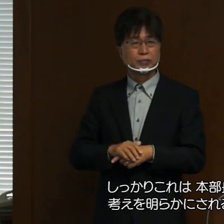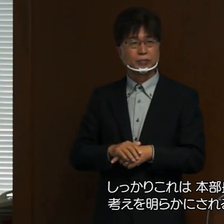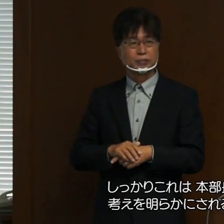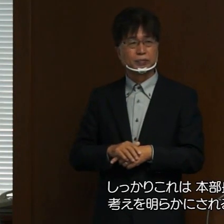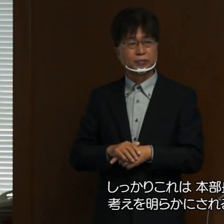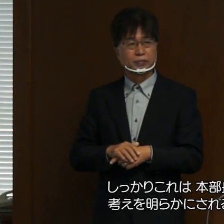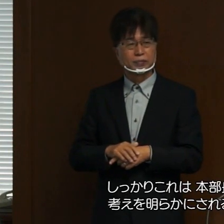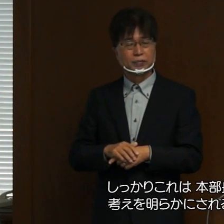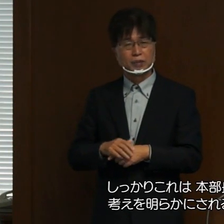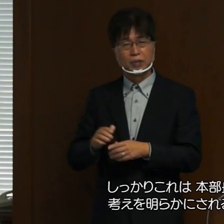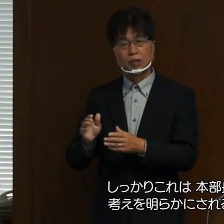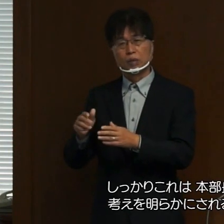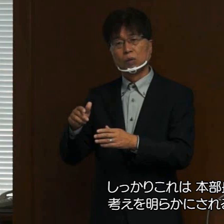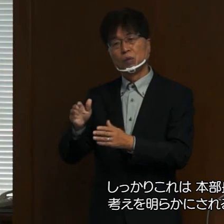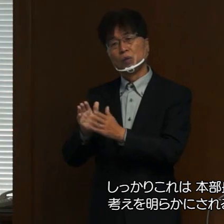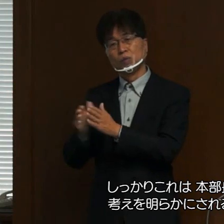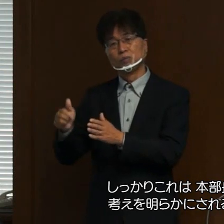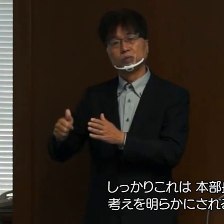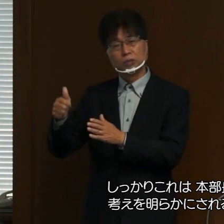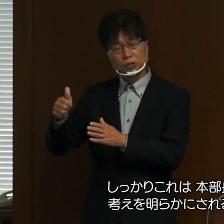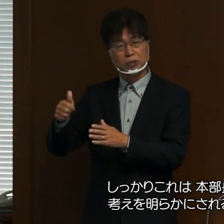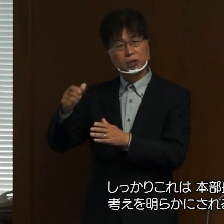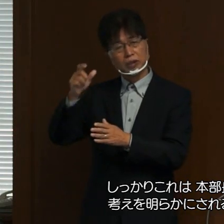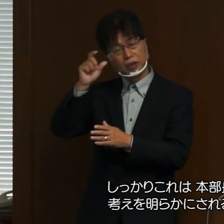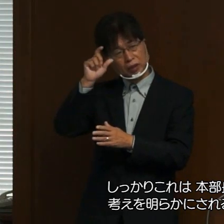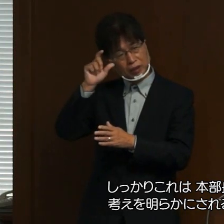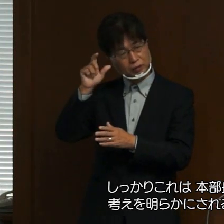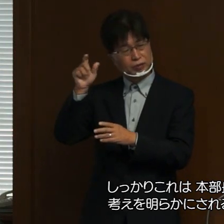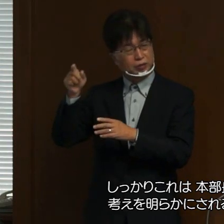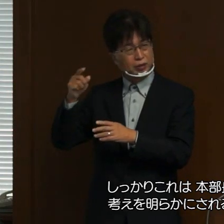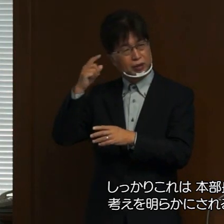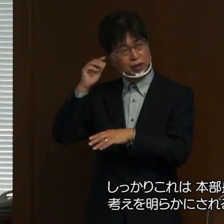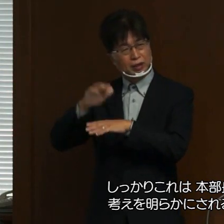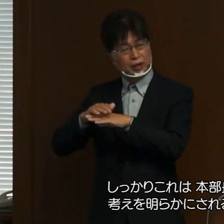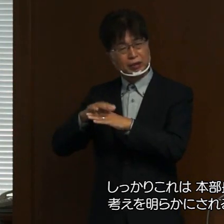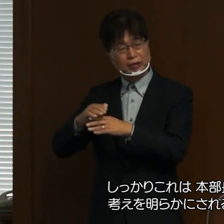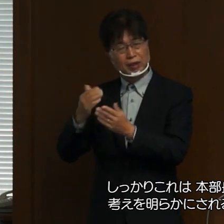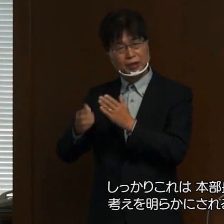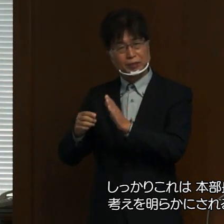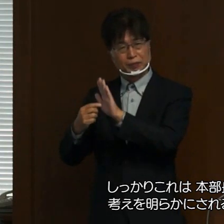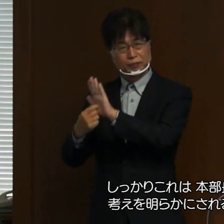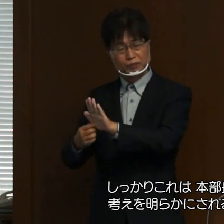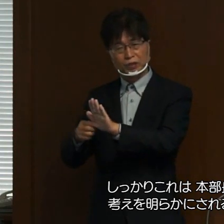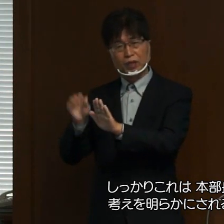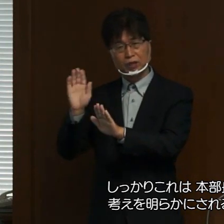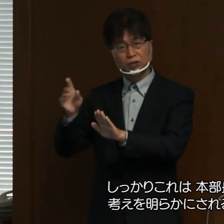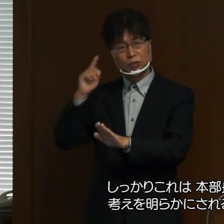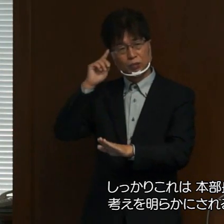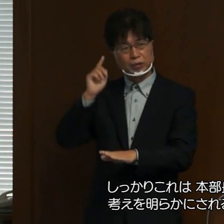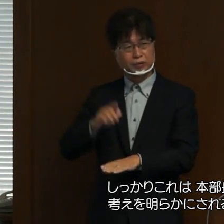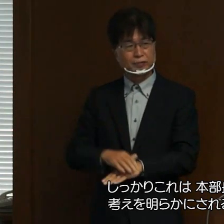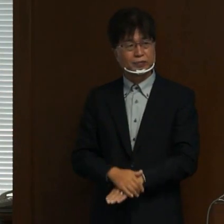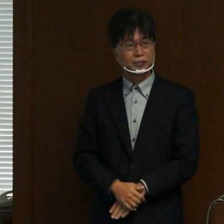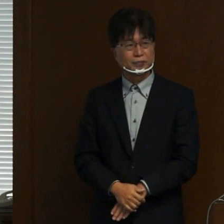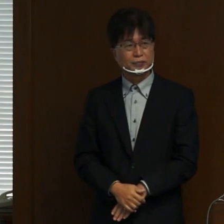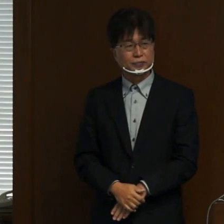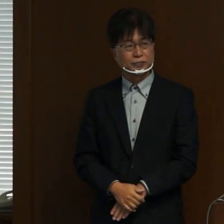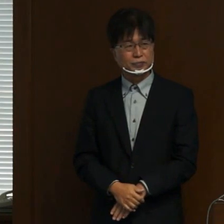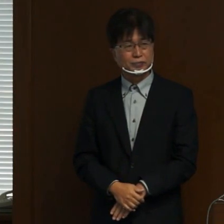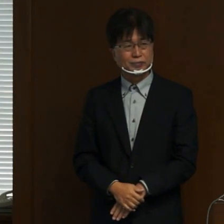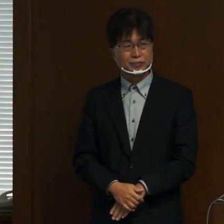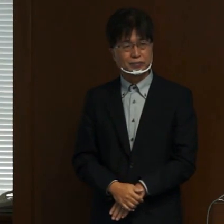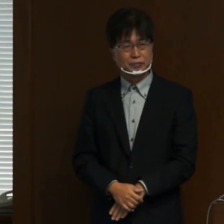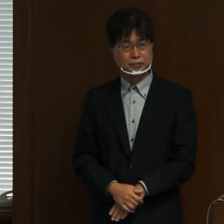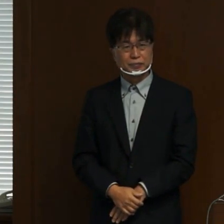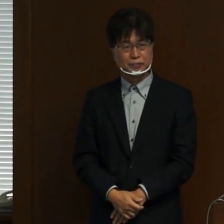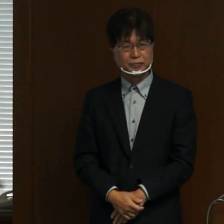法務長さんが警察さんなりの考えを明らかにされると思います。 ありがとうございます。会社から言う